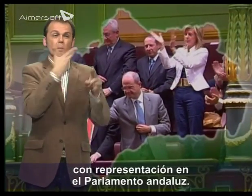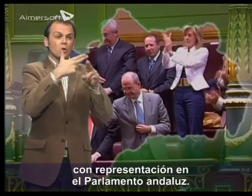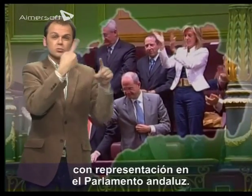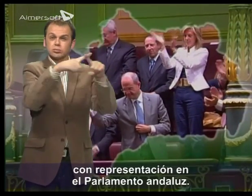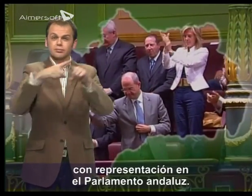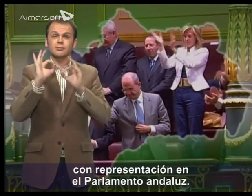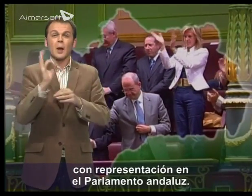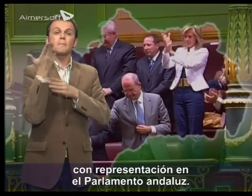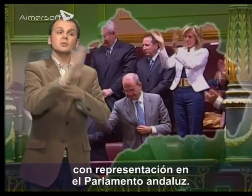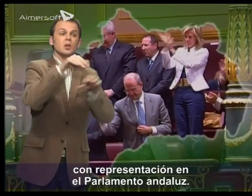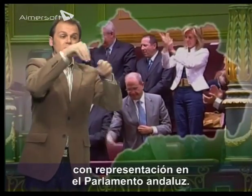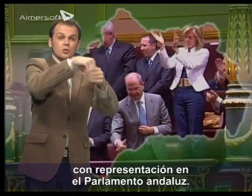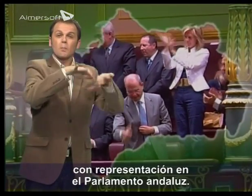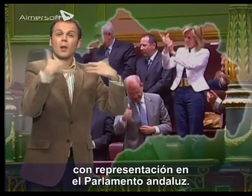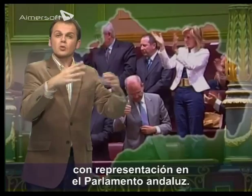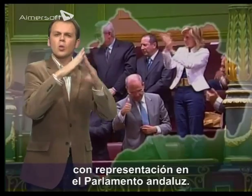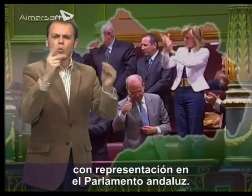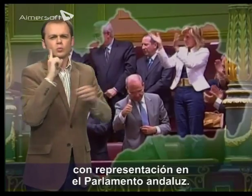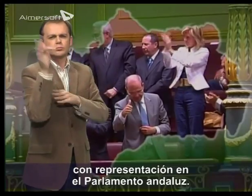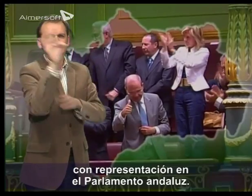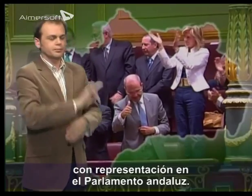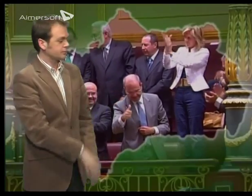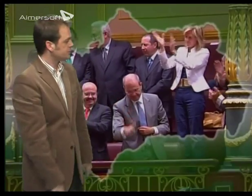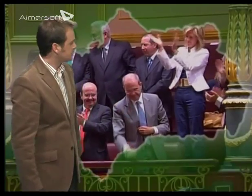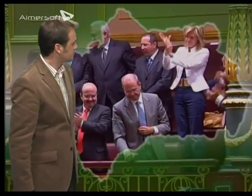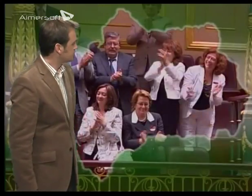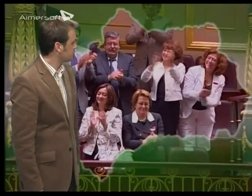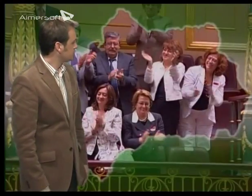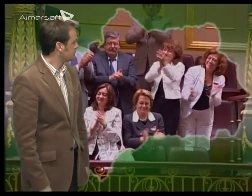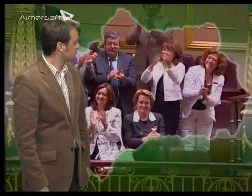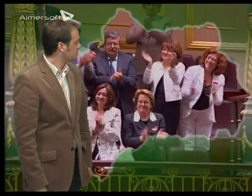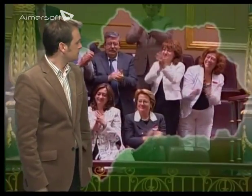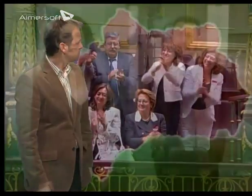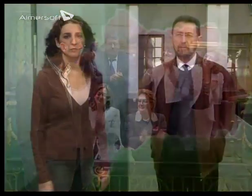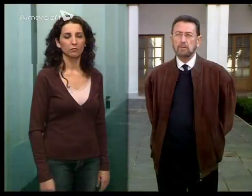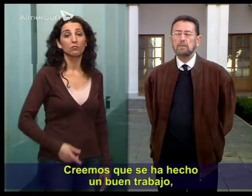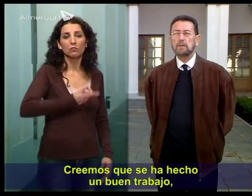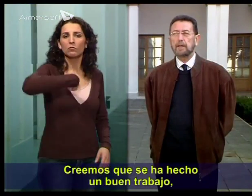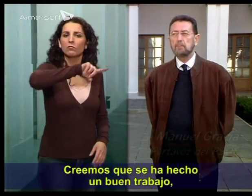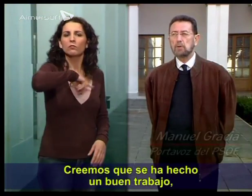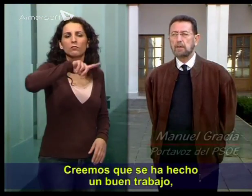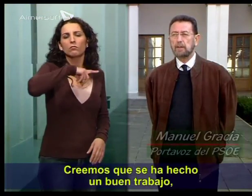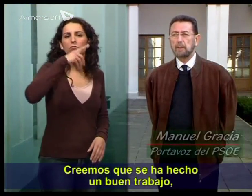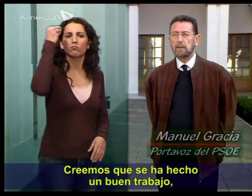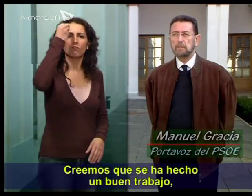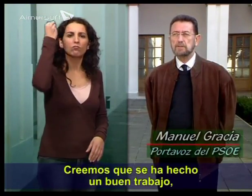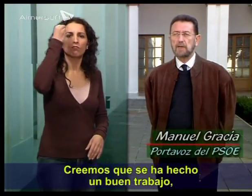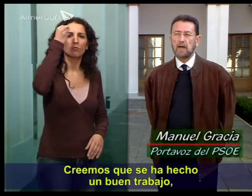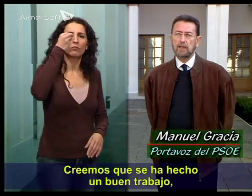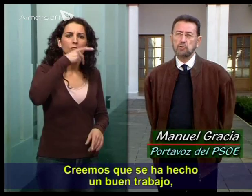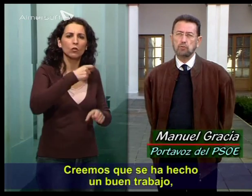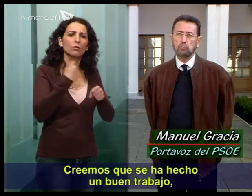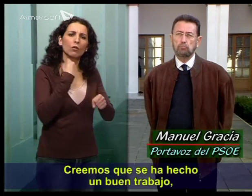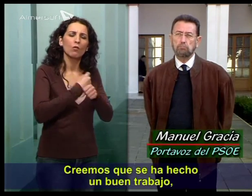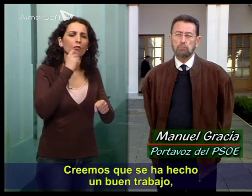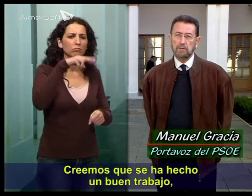representación en el Parlamento andaluz. Creemos que se